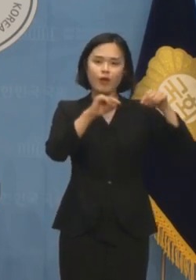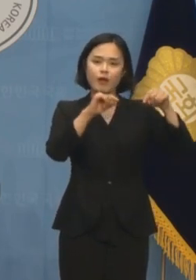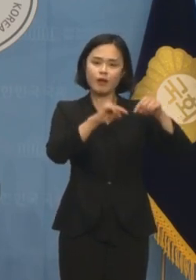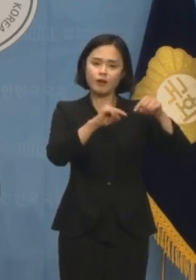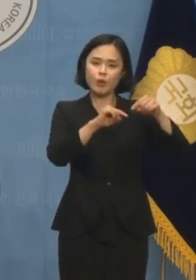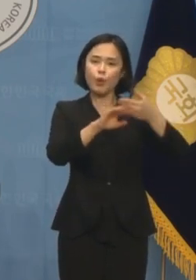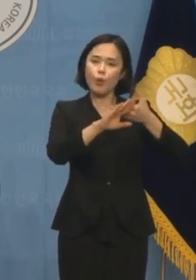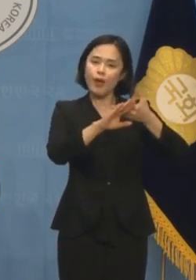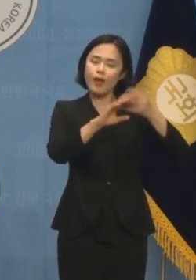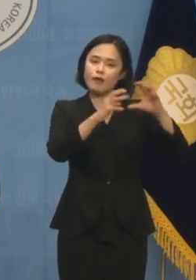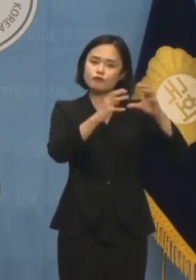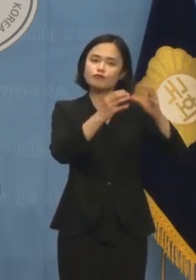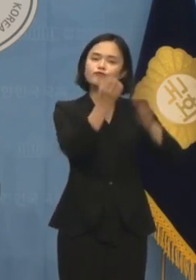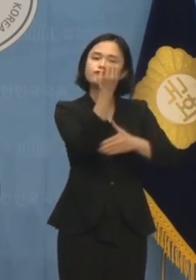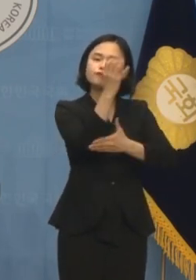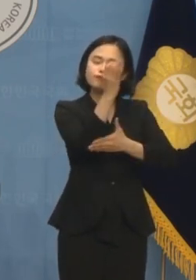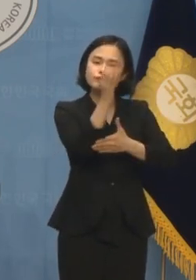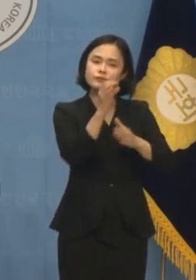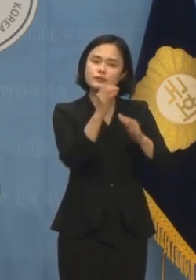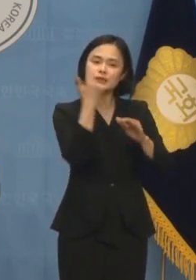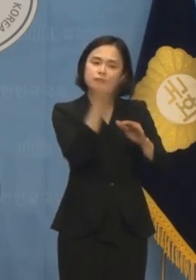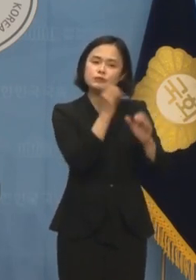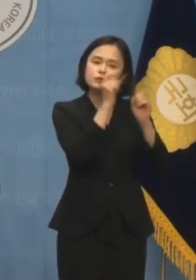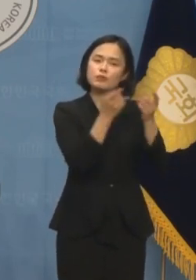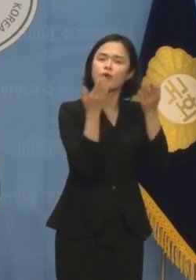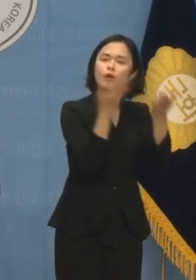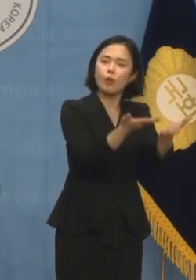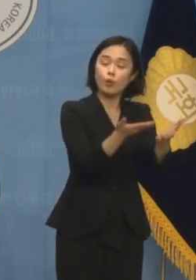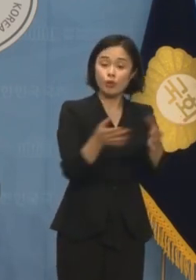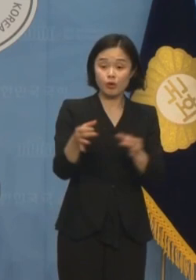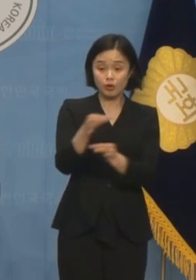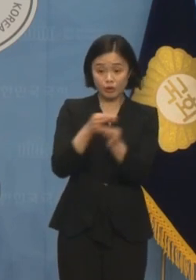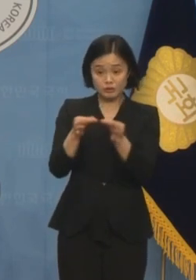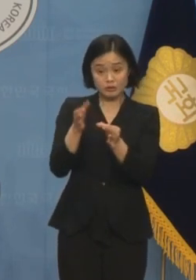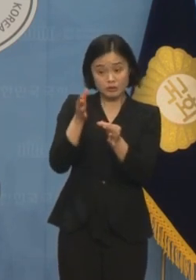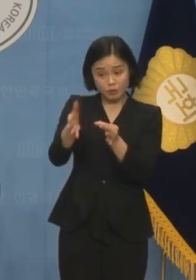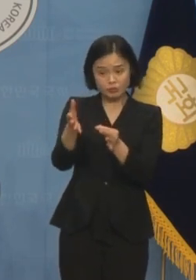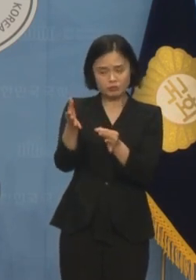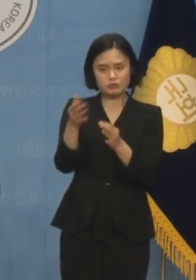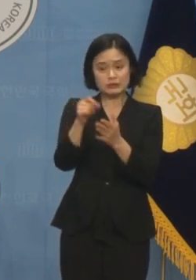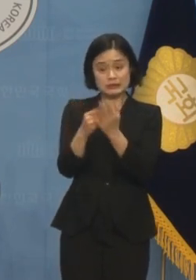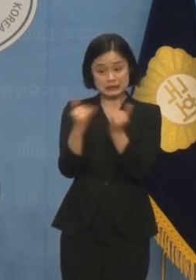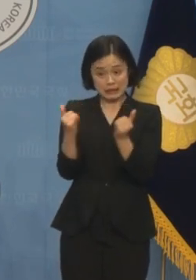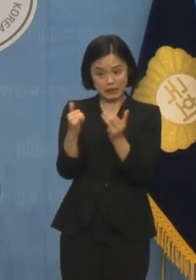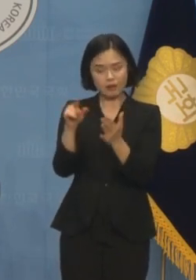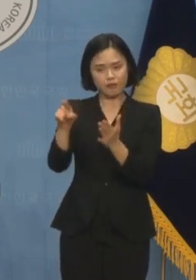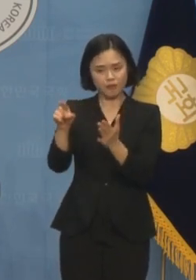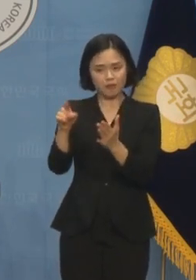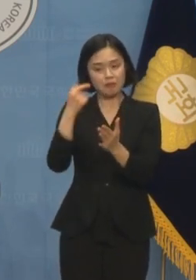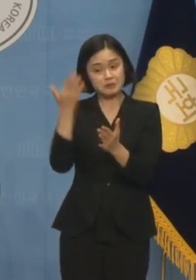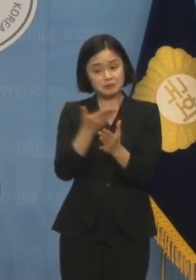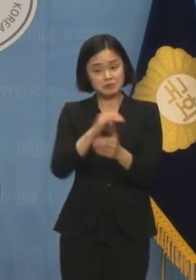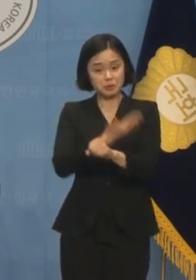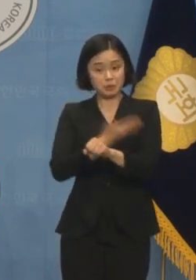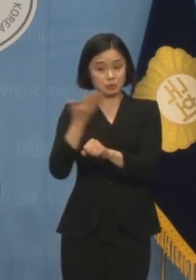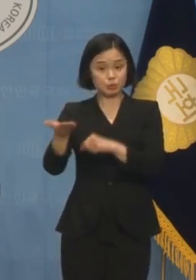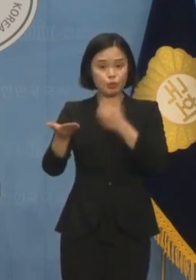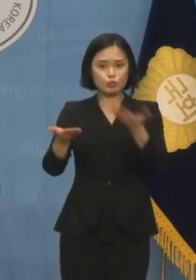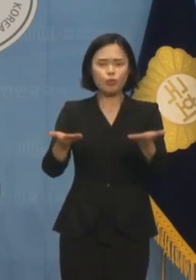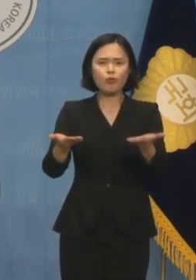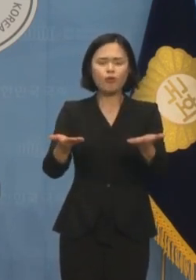기회를 주는 규칙은 도대체 누가 만든 겁니까? 외교 안보 분야를 질문한